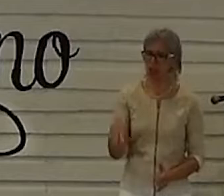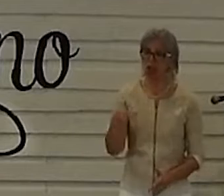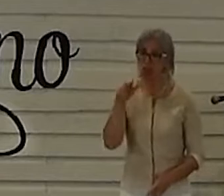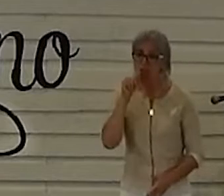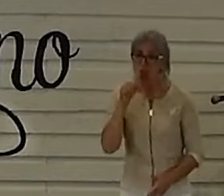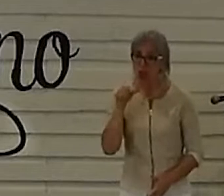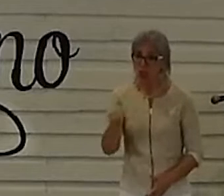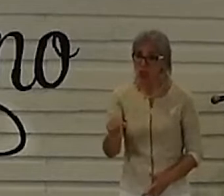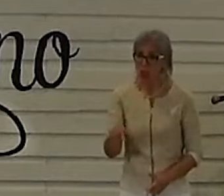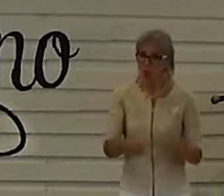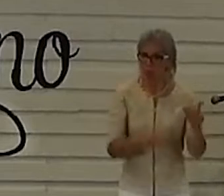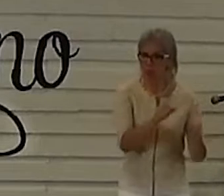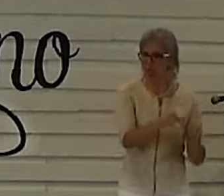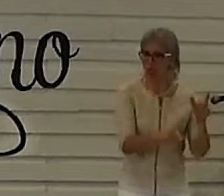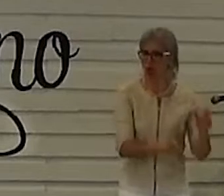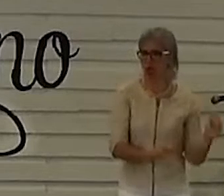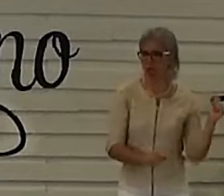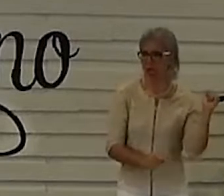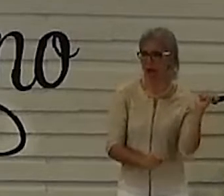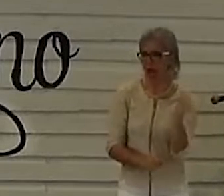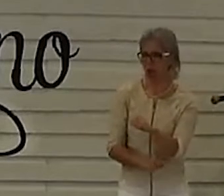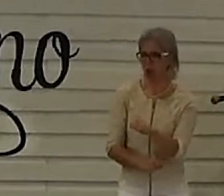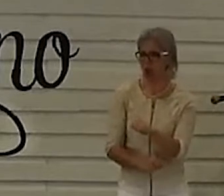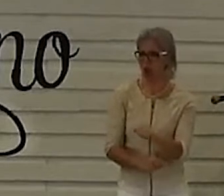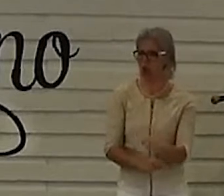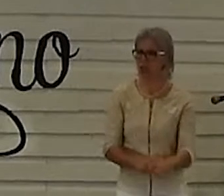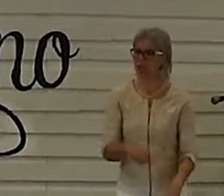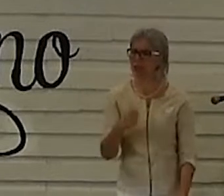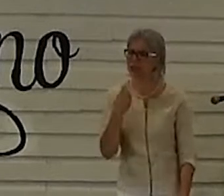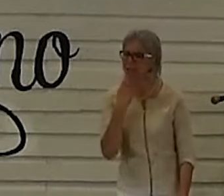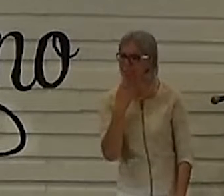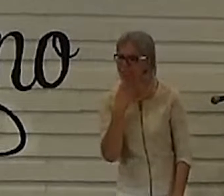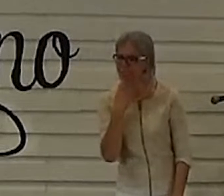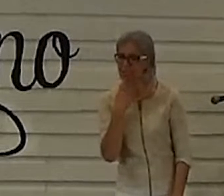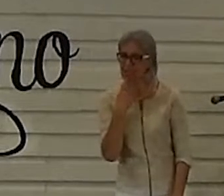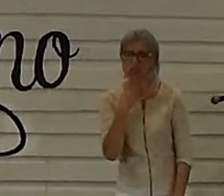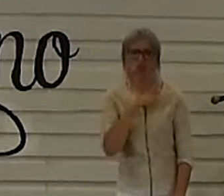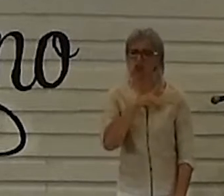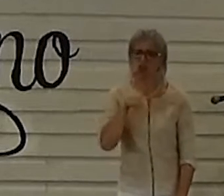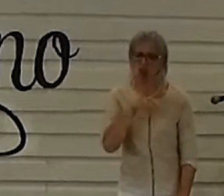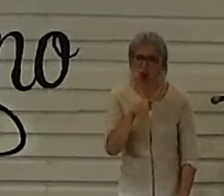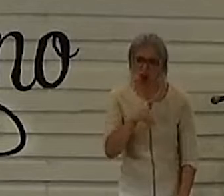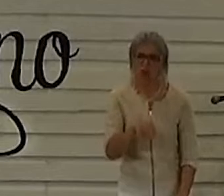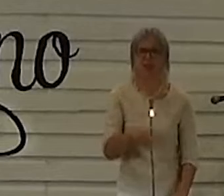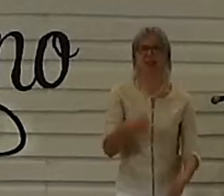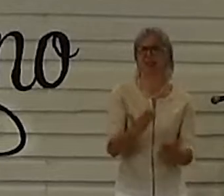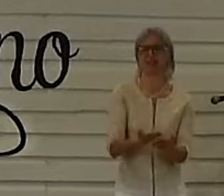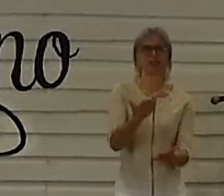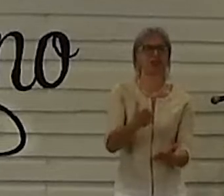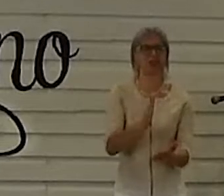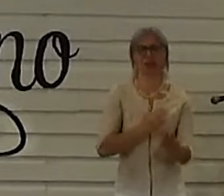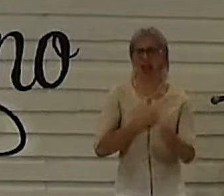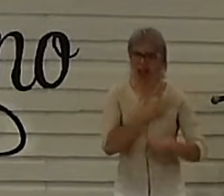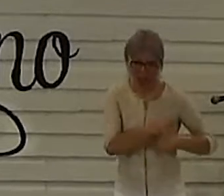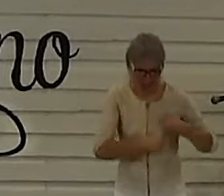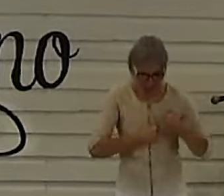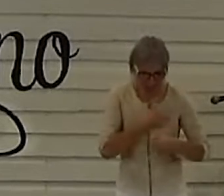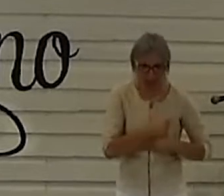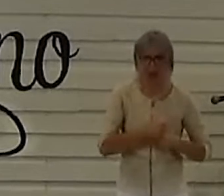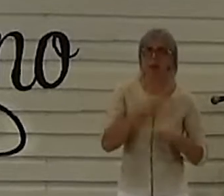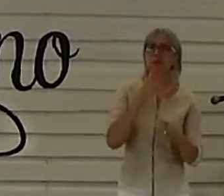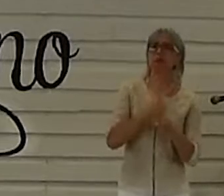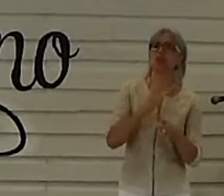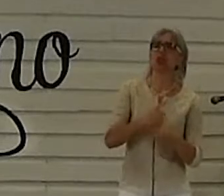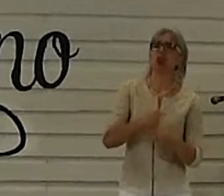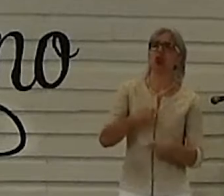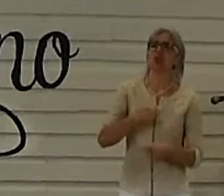amato, sentirsi accettato, sentire che può chiedere al Signore, Signore lavami, sono peccatrice ma ho bisogno di te, sono